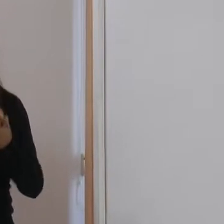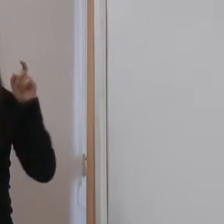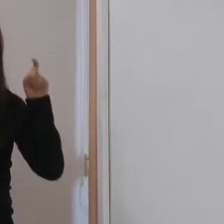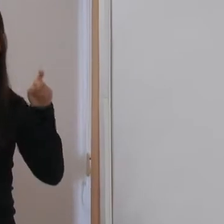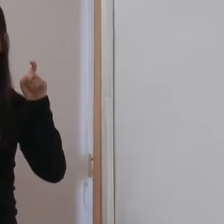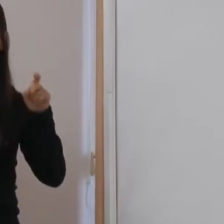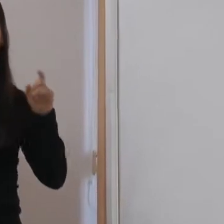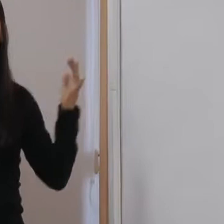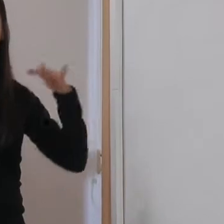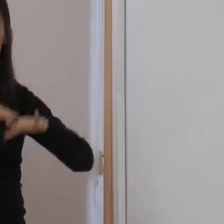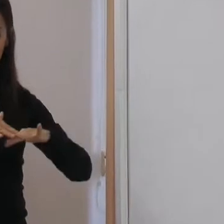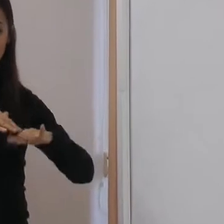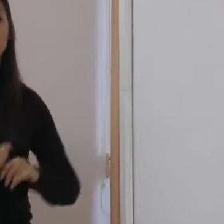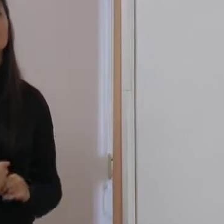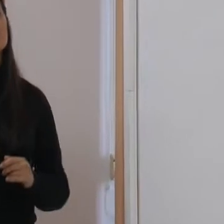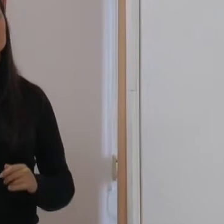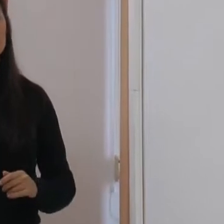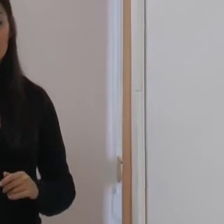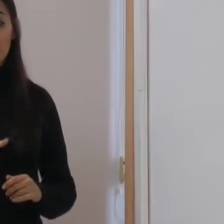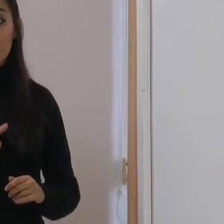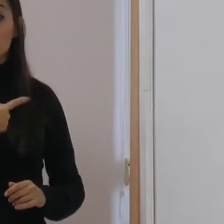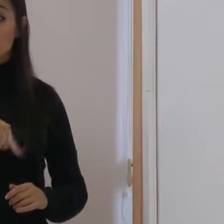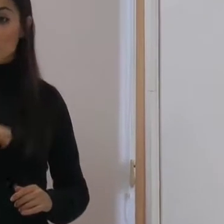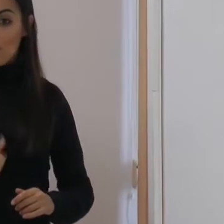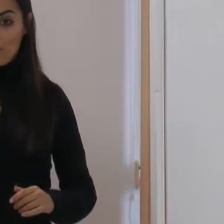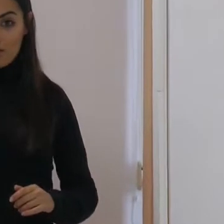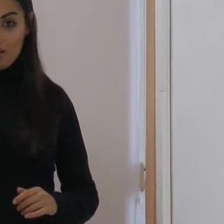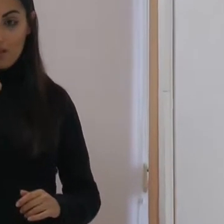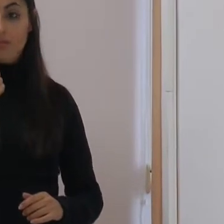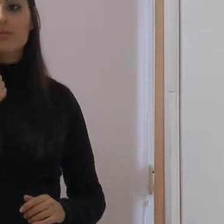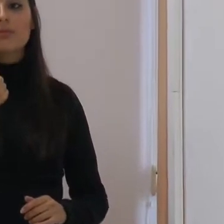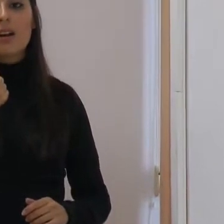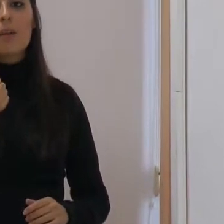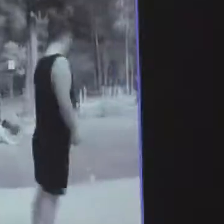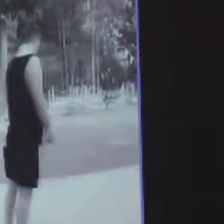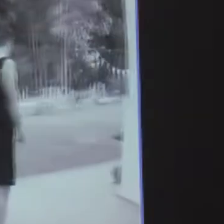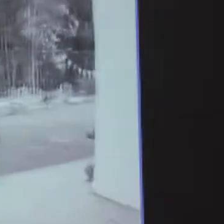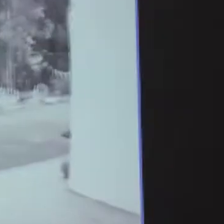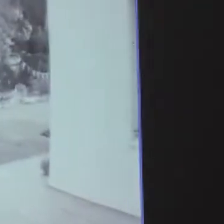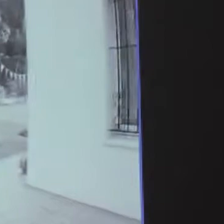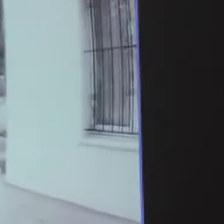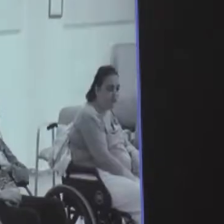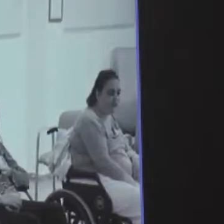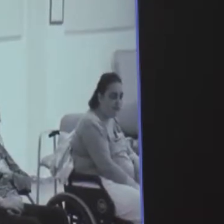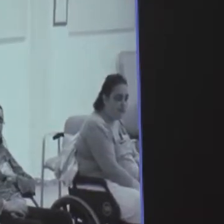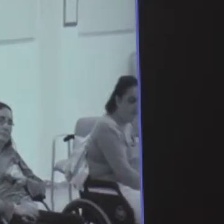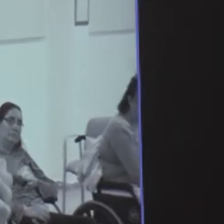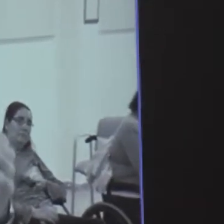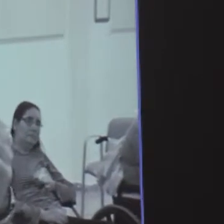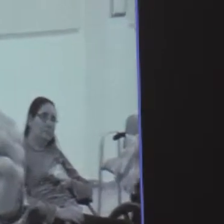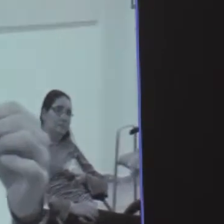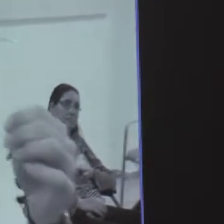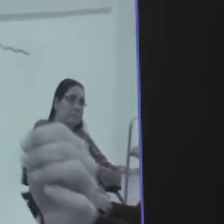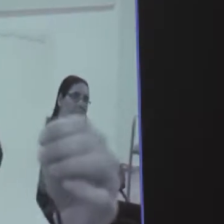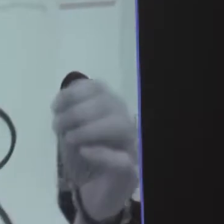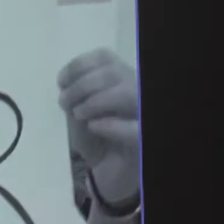día 3 de diciembre, del Día Internacional de las Personas con Discapacidad. El acto comenzó con un vídeo elaborado por Multimedia